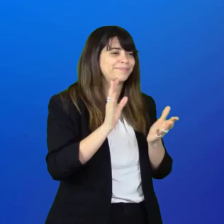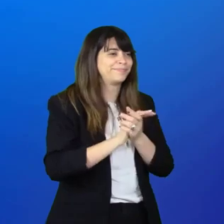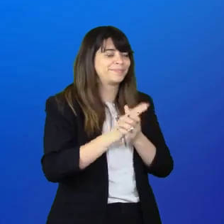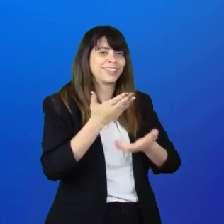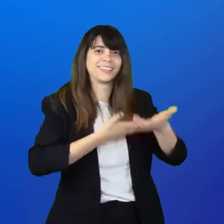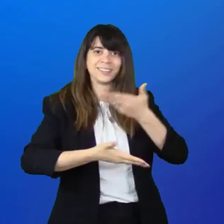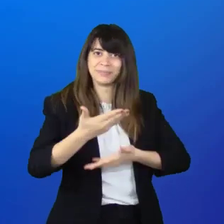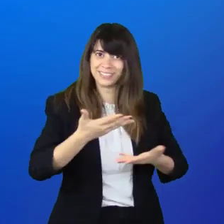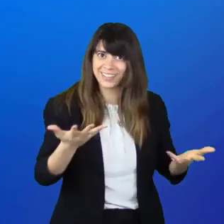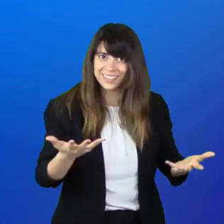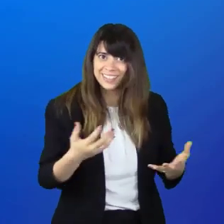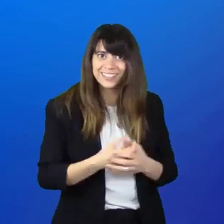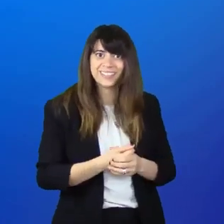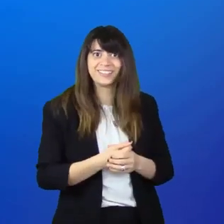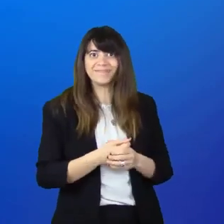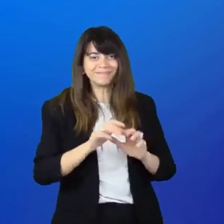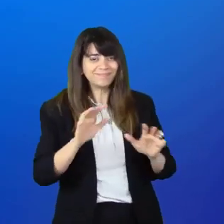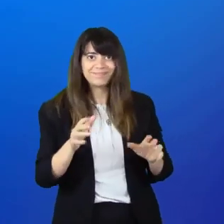ayudar a las personas con discapacidad